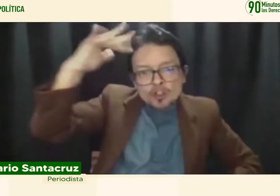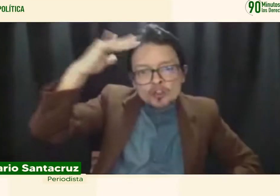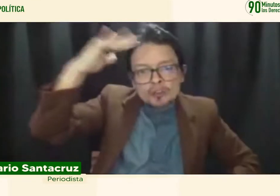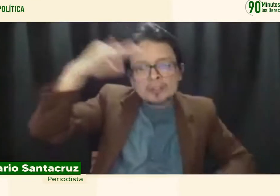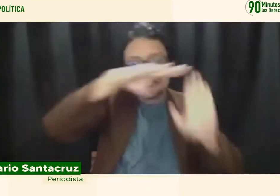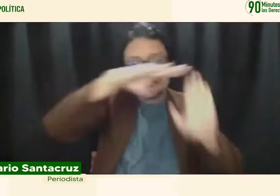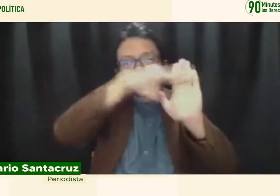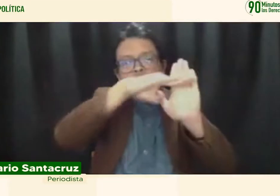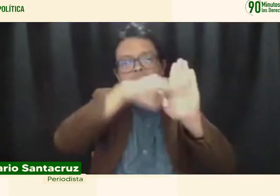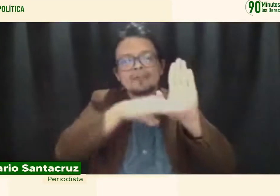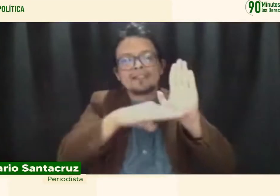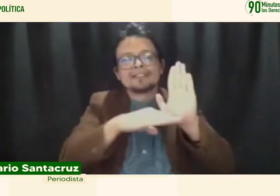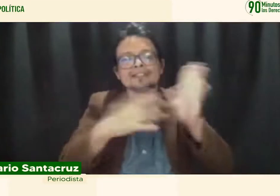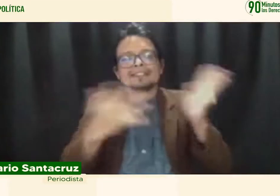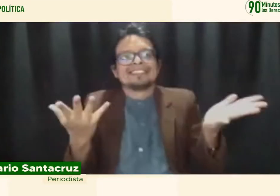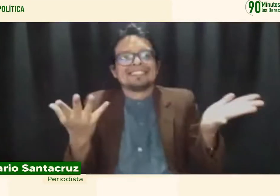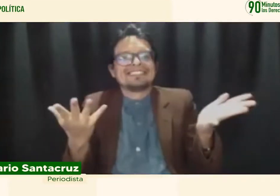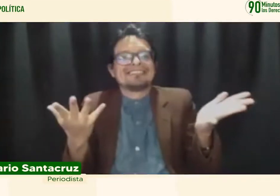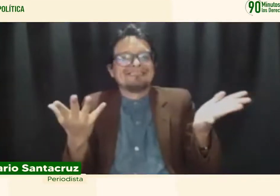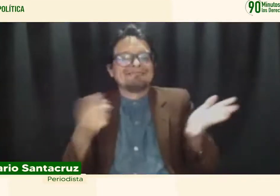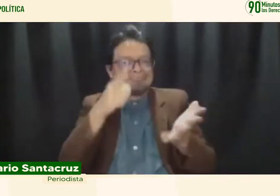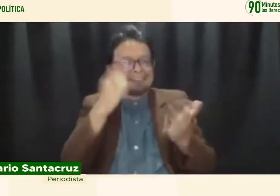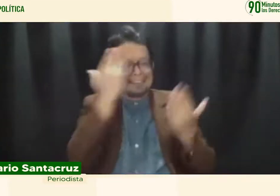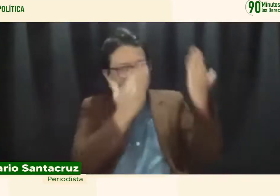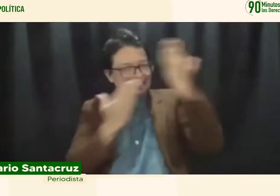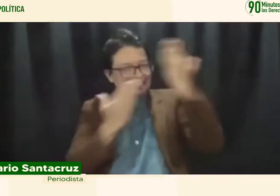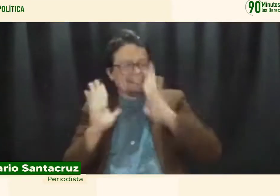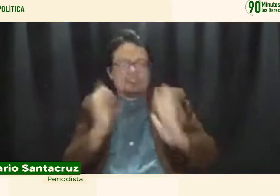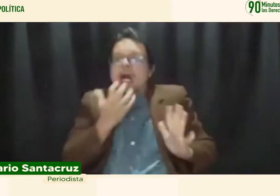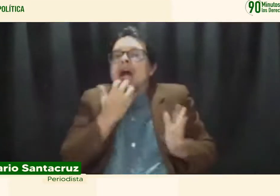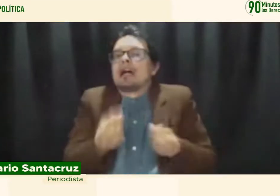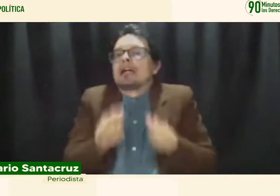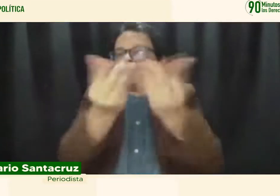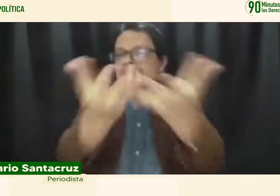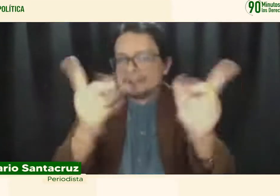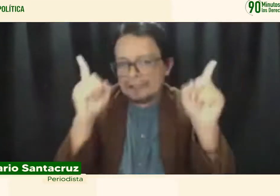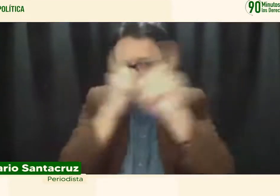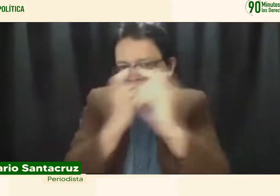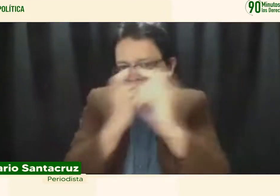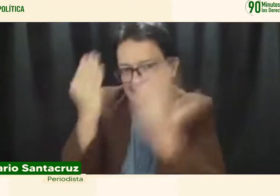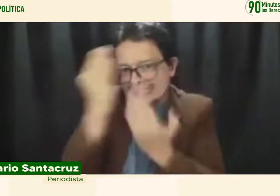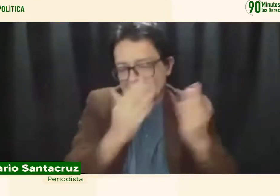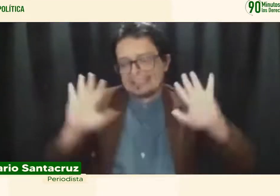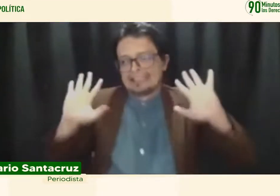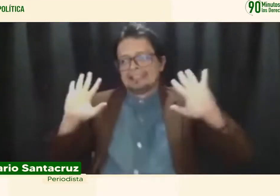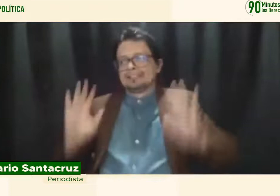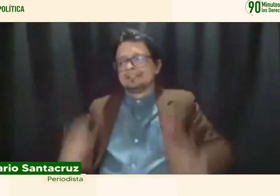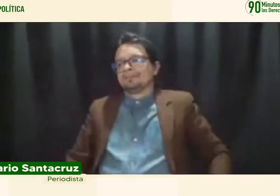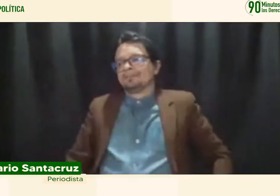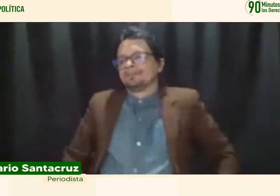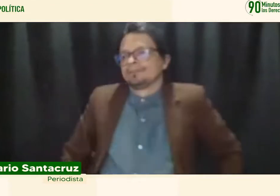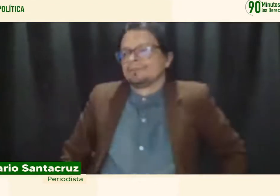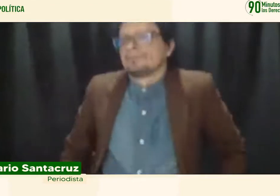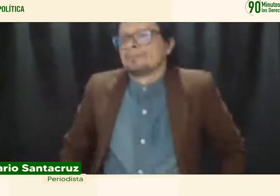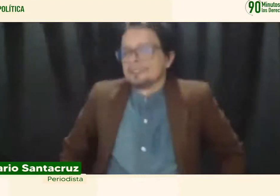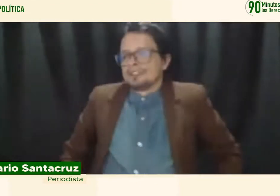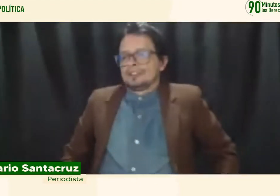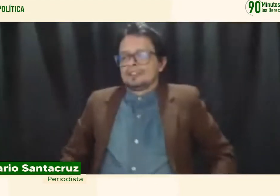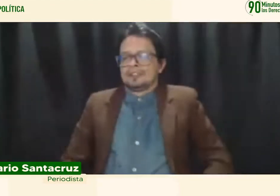no estoy hablando precisamente de una prohibición sino que es importante crear un análisis de una reflexión específica para cada